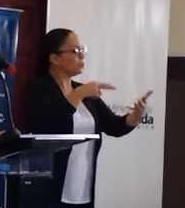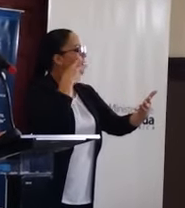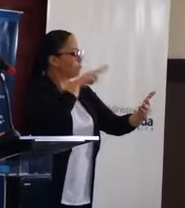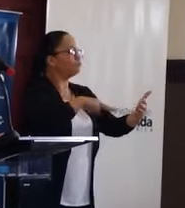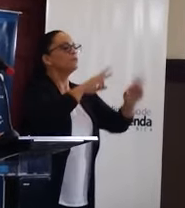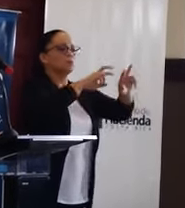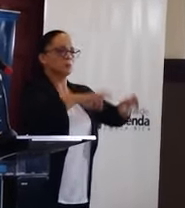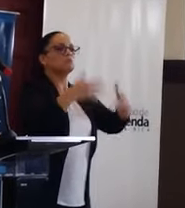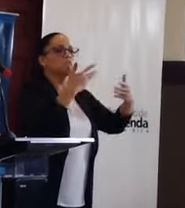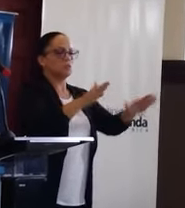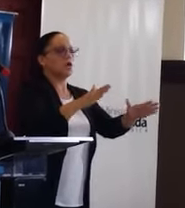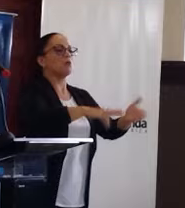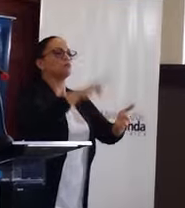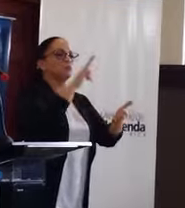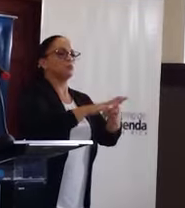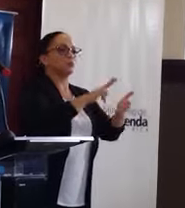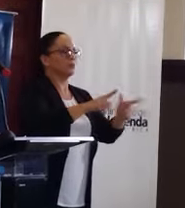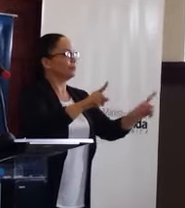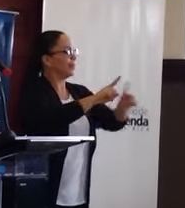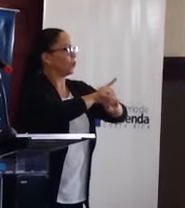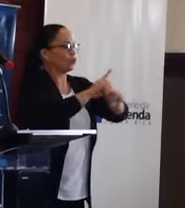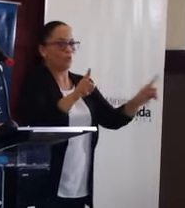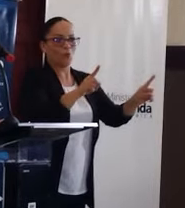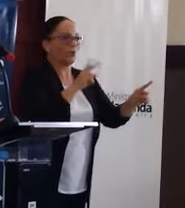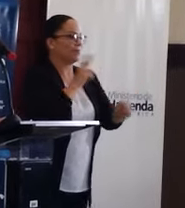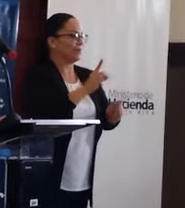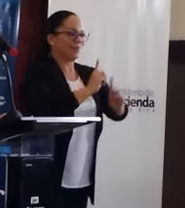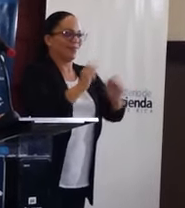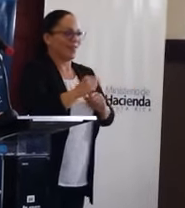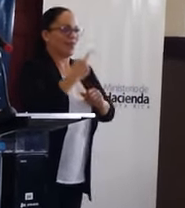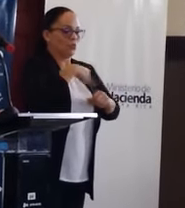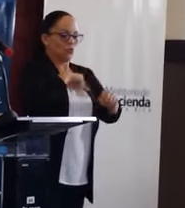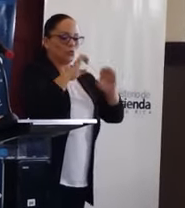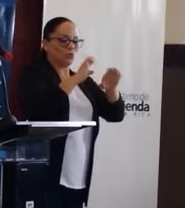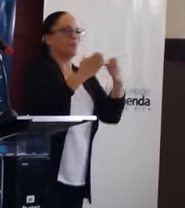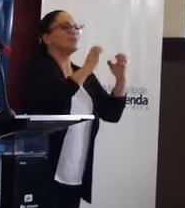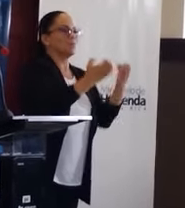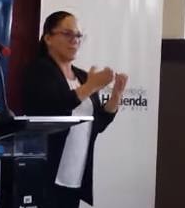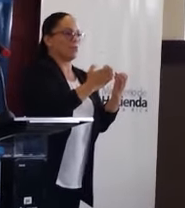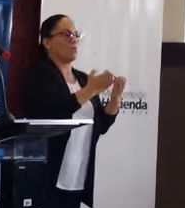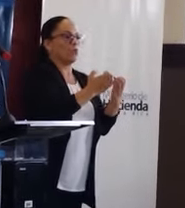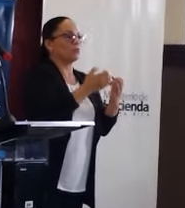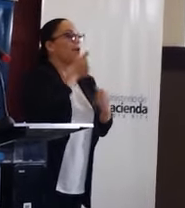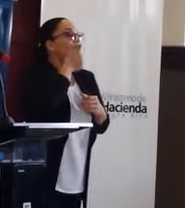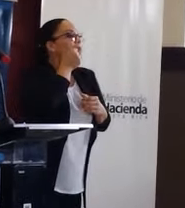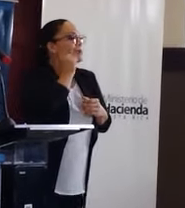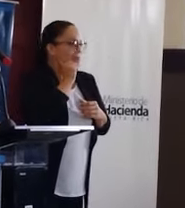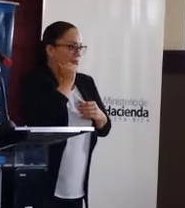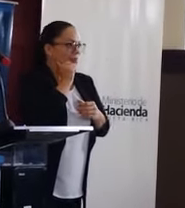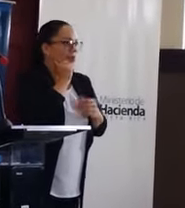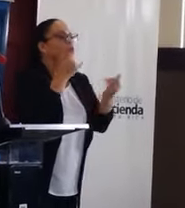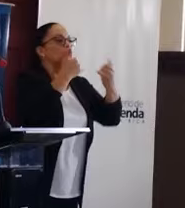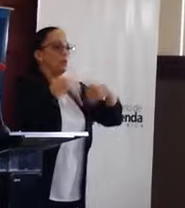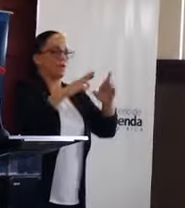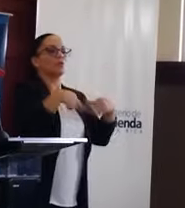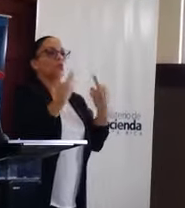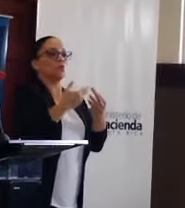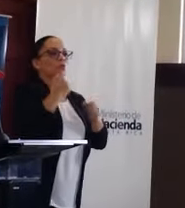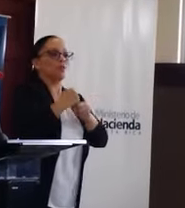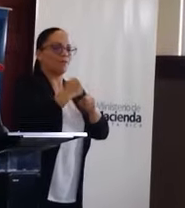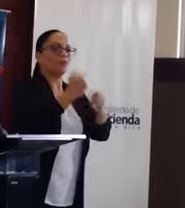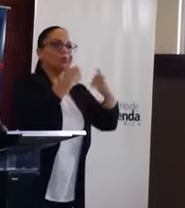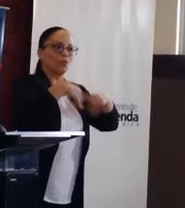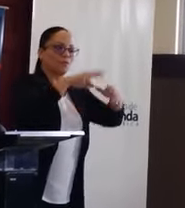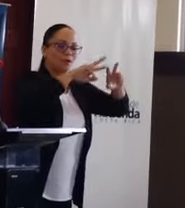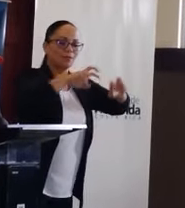presentado a la mesa de trabajo, y eso no es así. Nuestros equipos técnicos todavía el día de ayer sostuvieron una sesión de trabajo